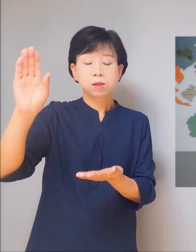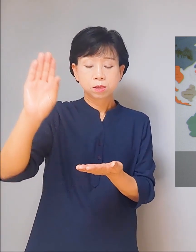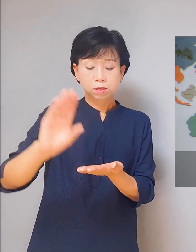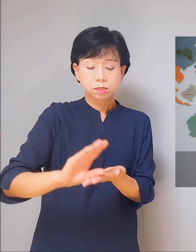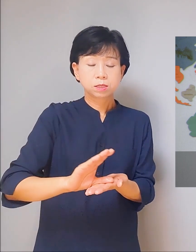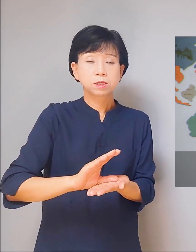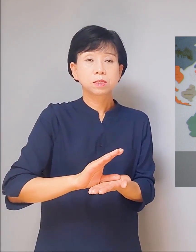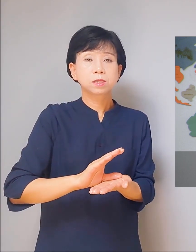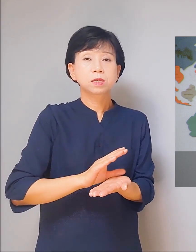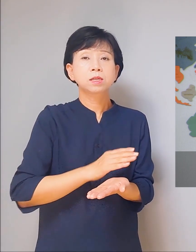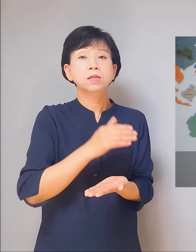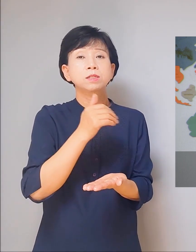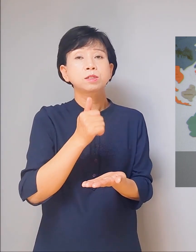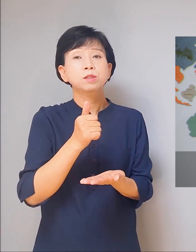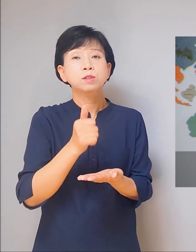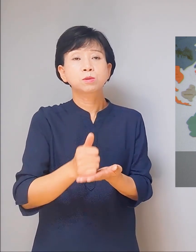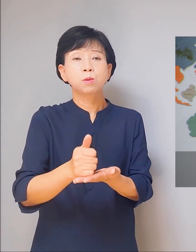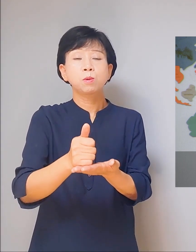받으소서.